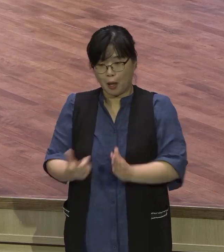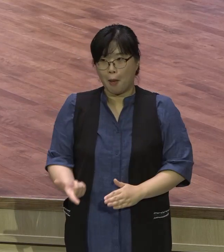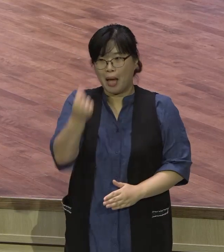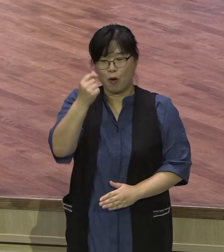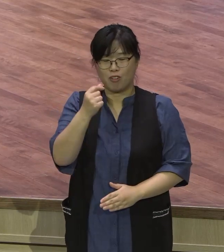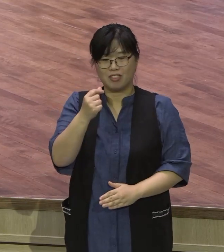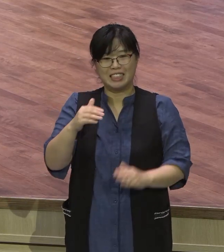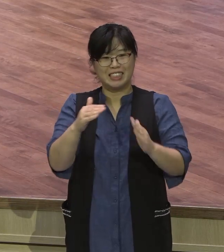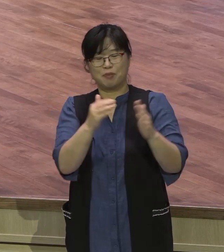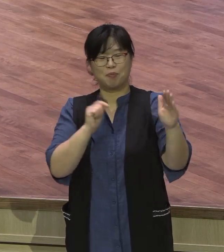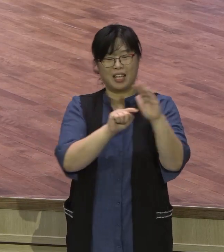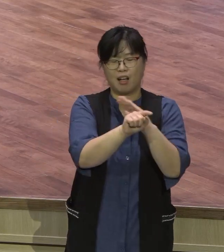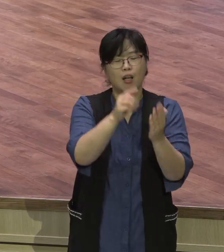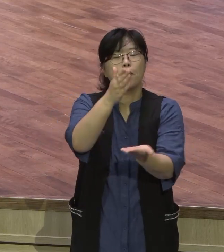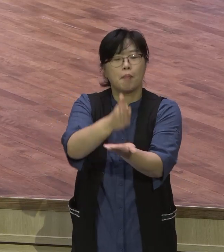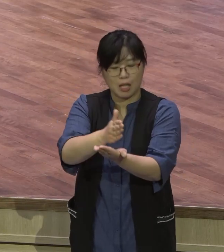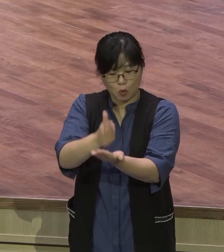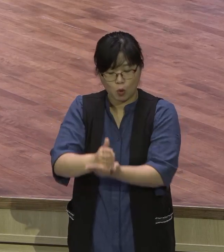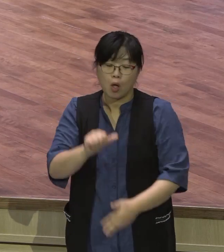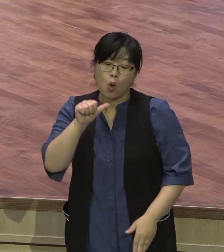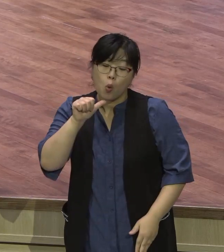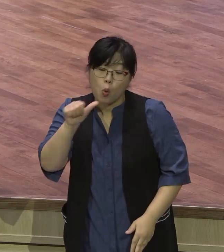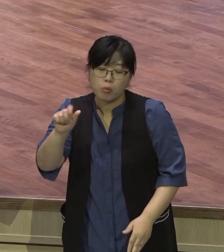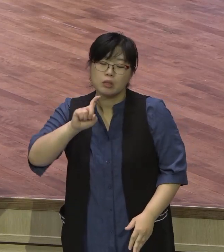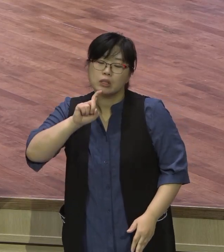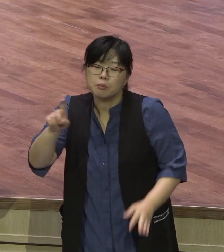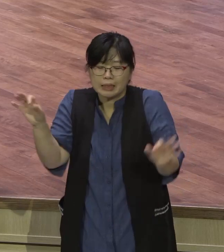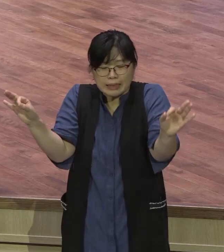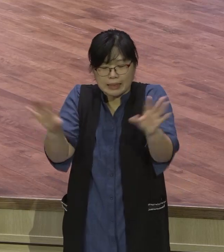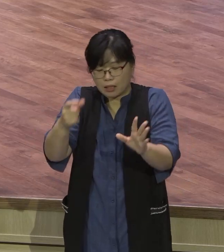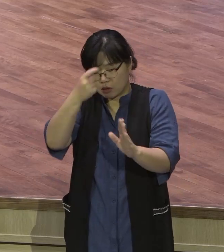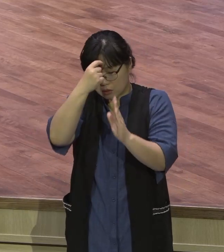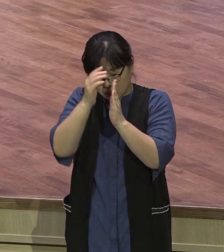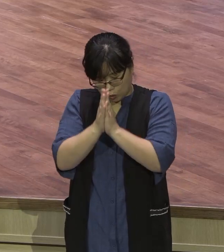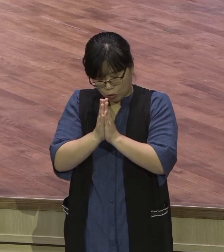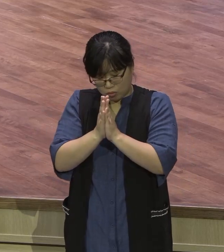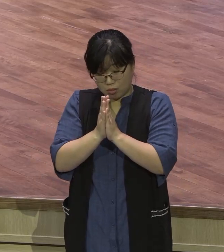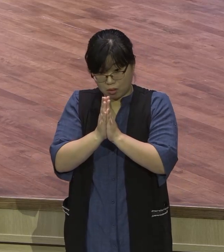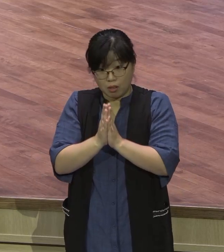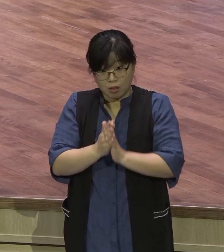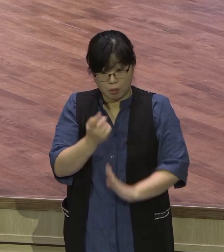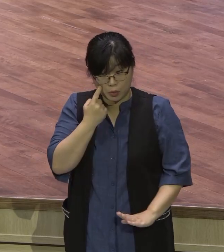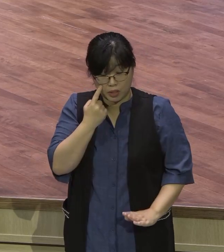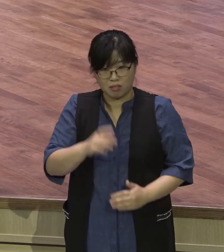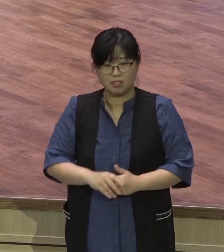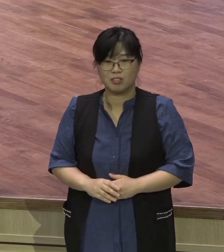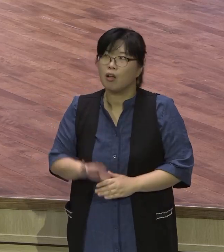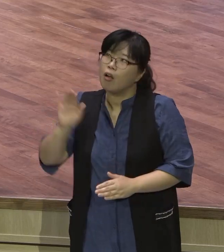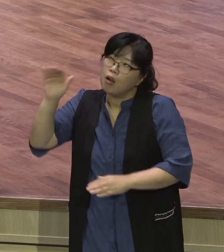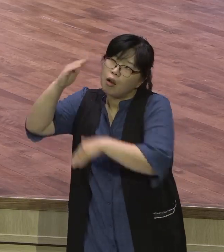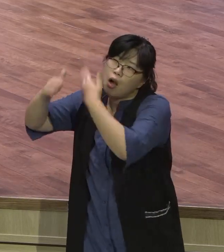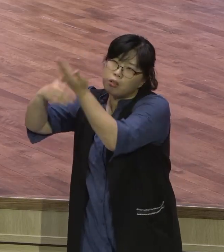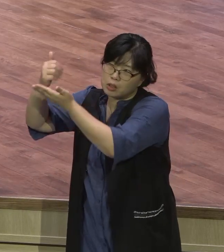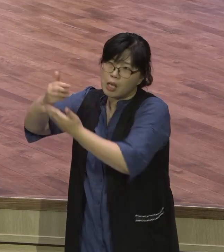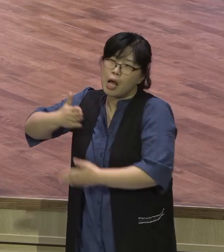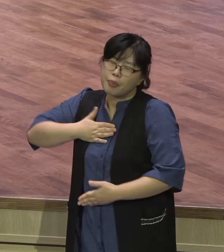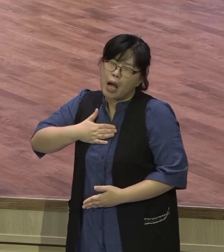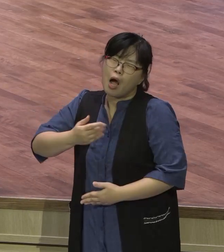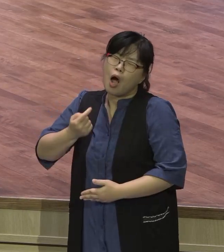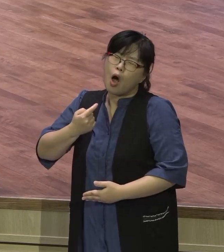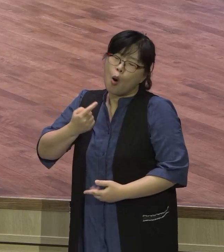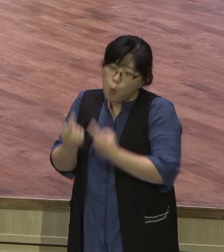정말로 하나님이 주시는 어마어마한 축복 내가 달라는 복보다 더 주시길 원하신다니까요